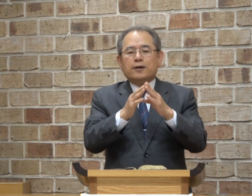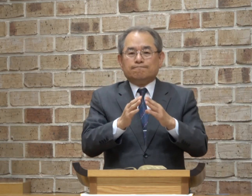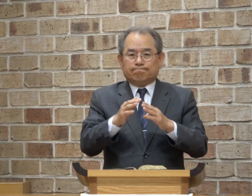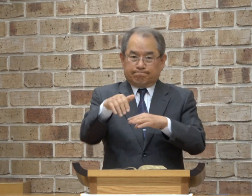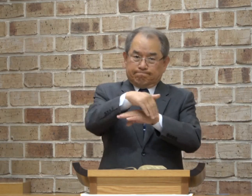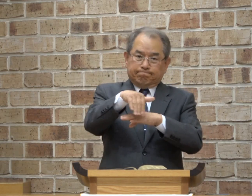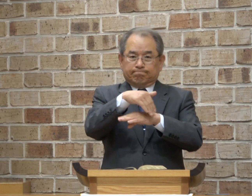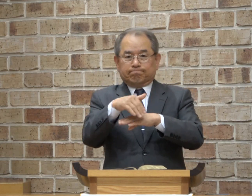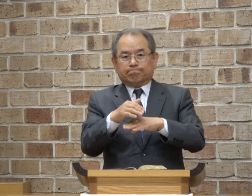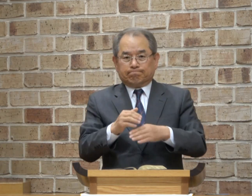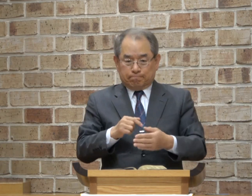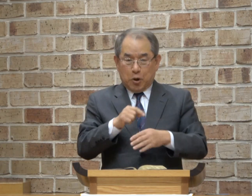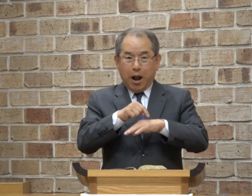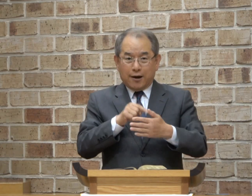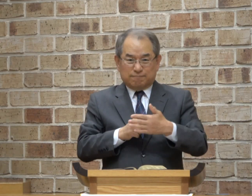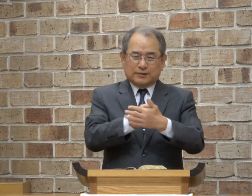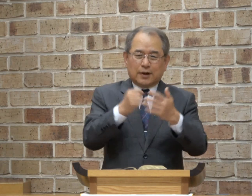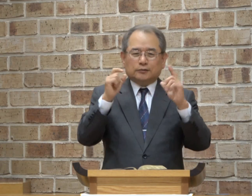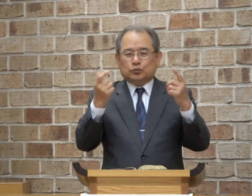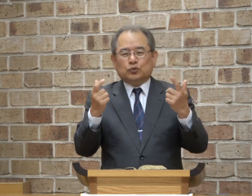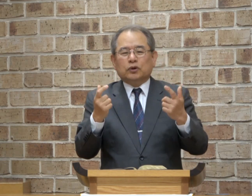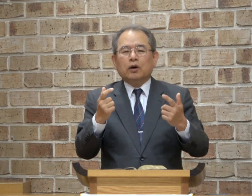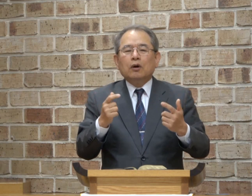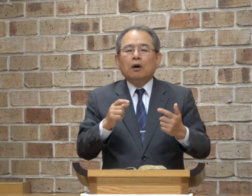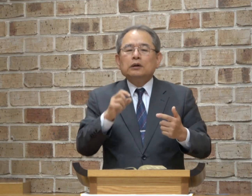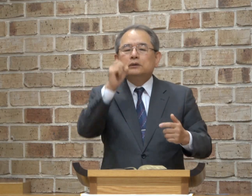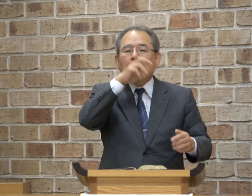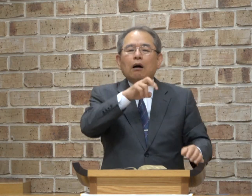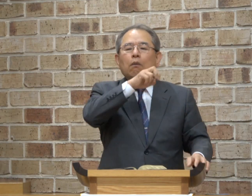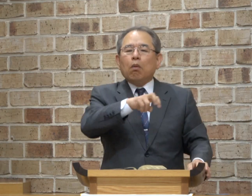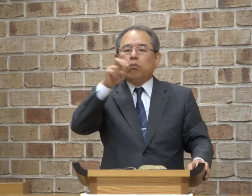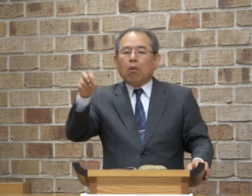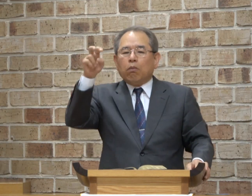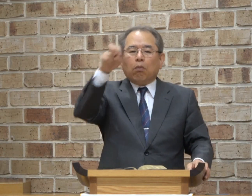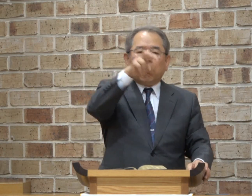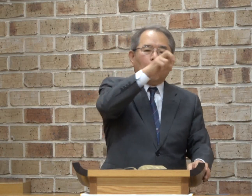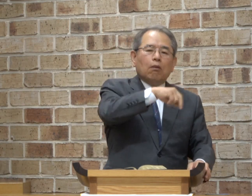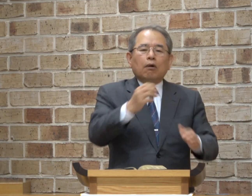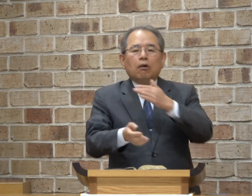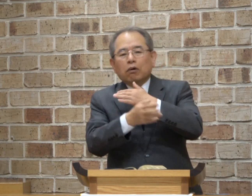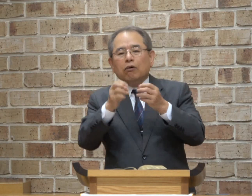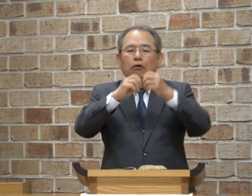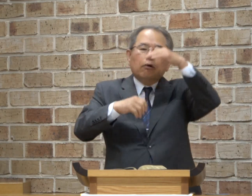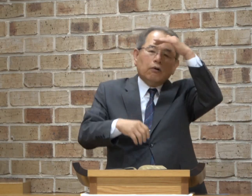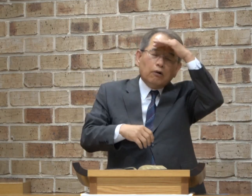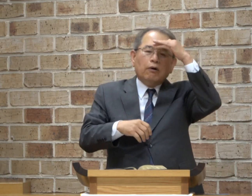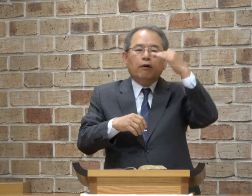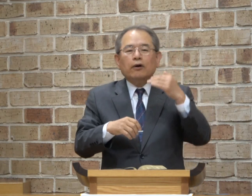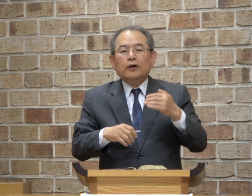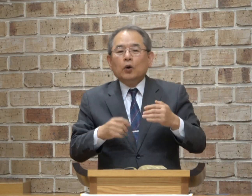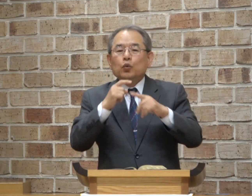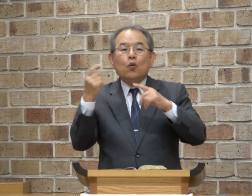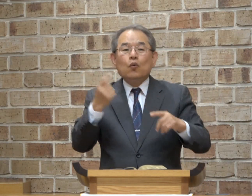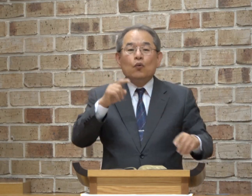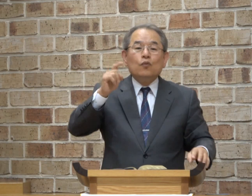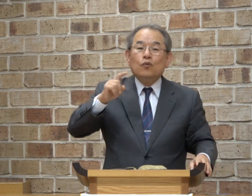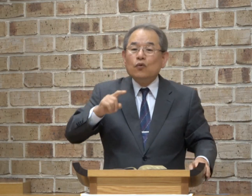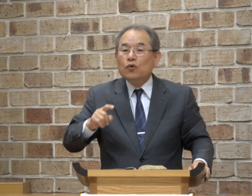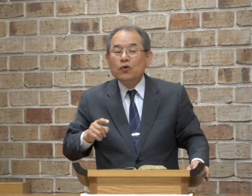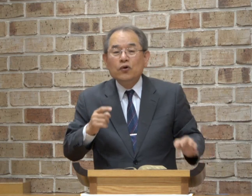교회를 다니지만 깊이 대해서 깨닫지 못하고 그냥 다니는